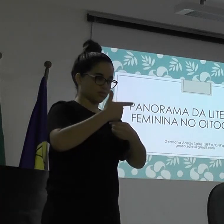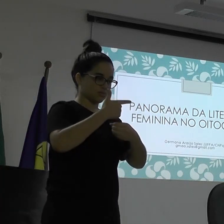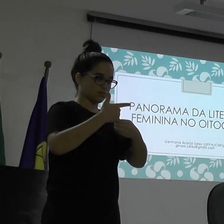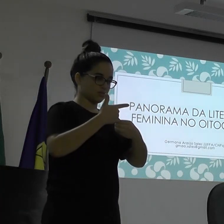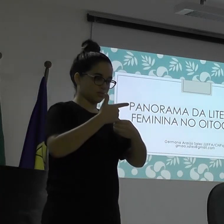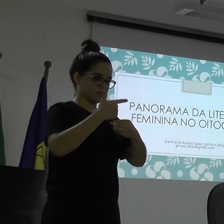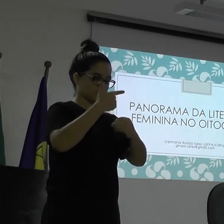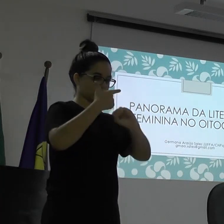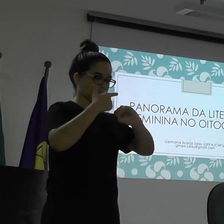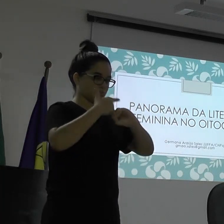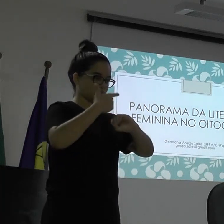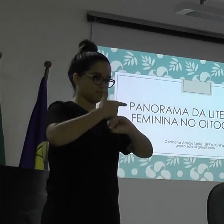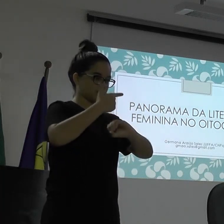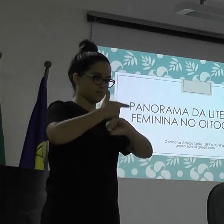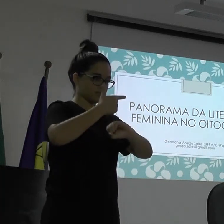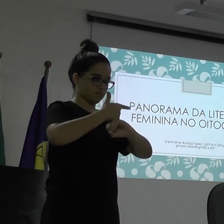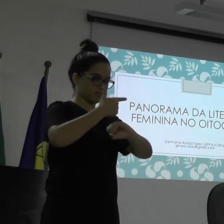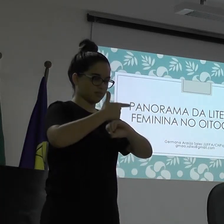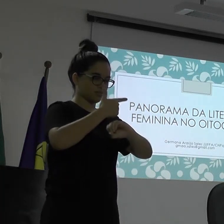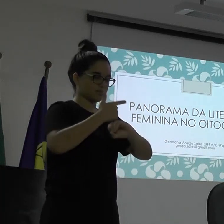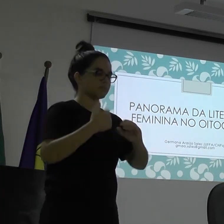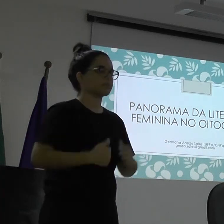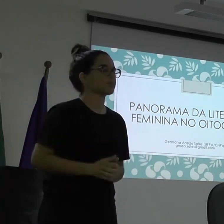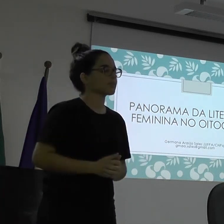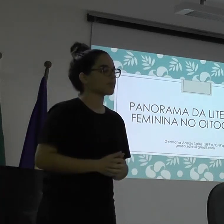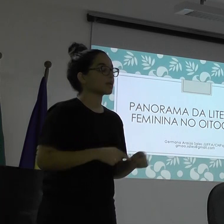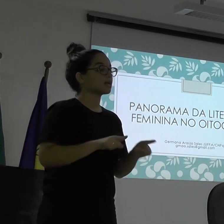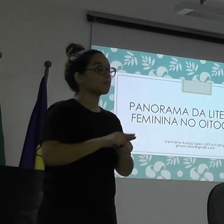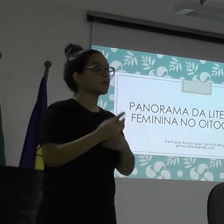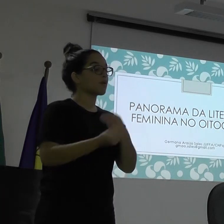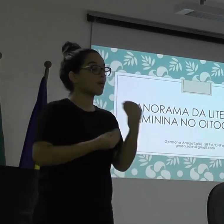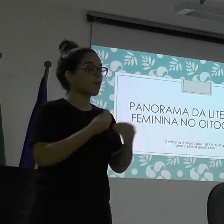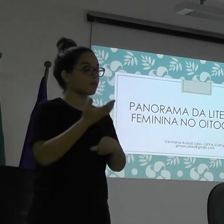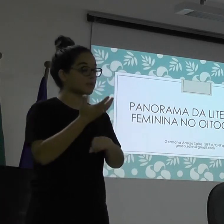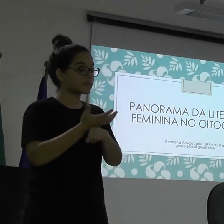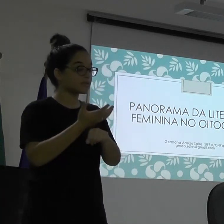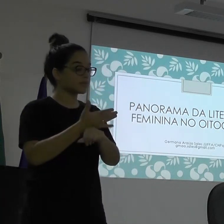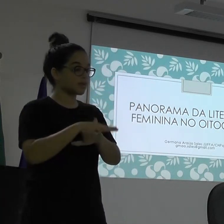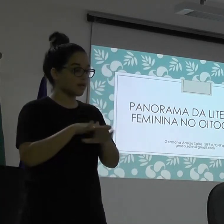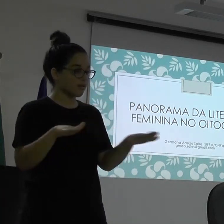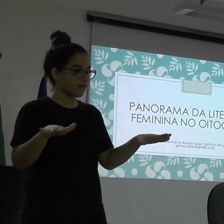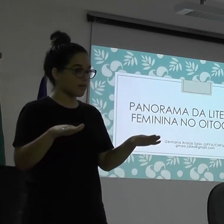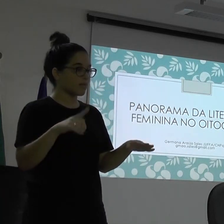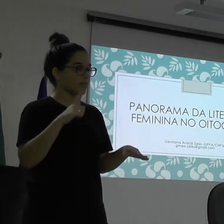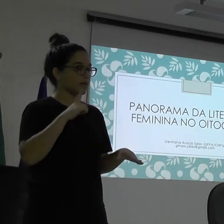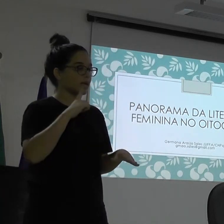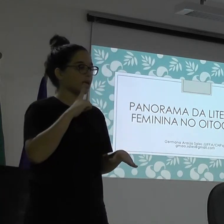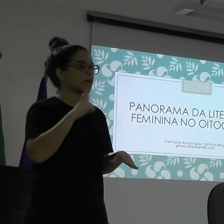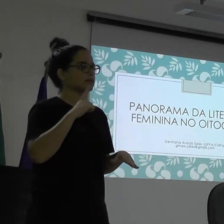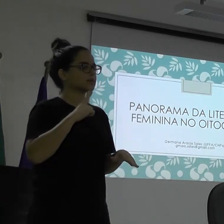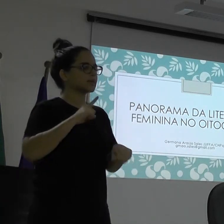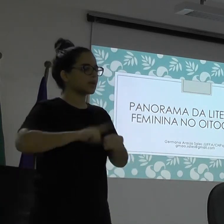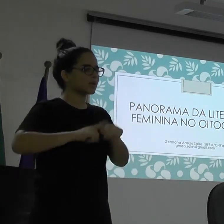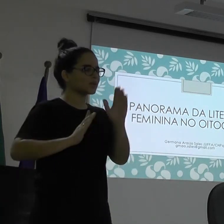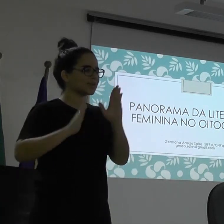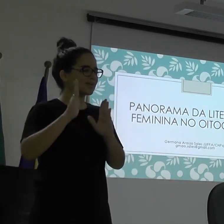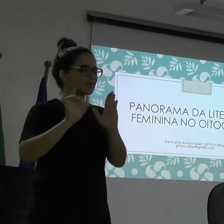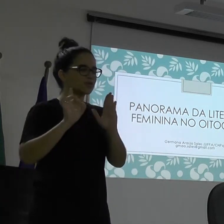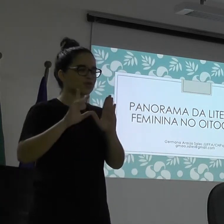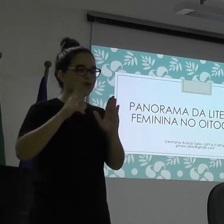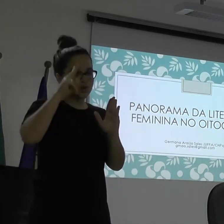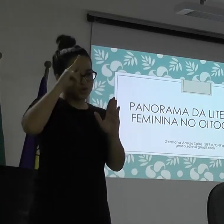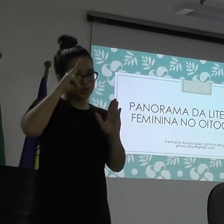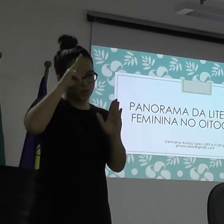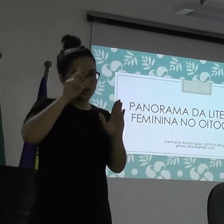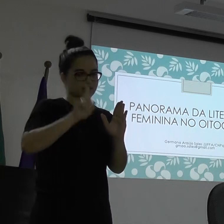disciplina acaba e começam a introdução tem um tempo que é só a história da literatura portuguesa,